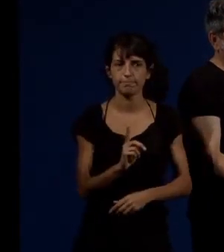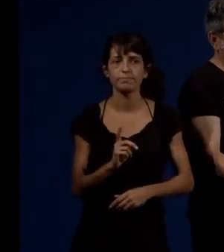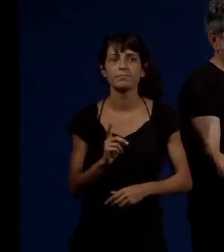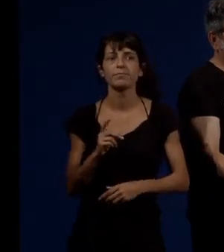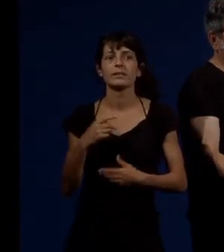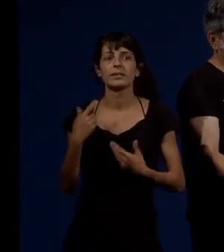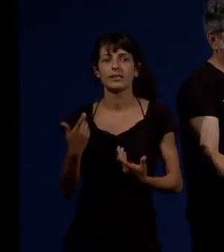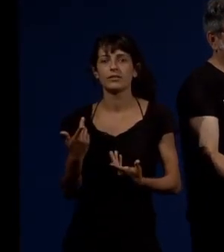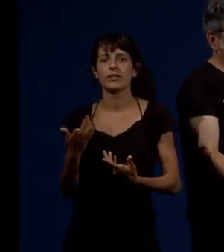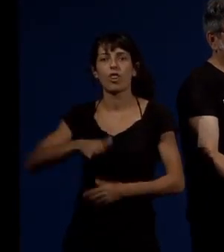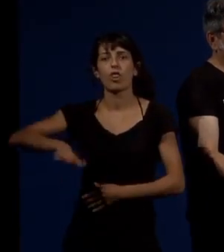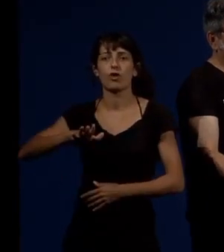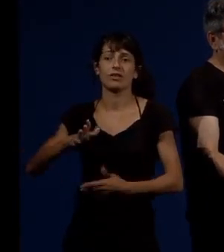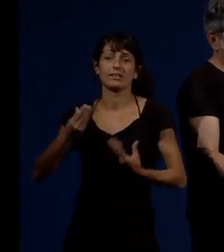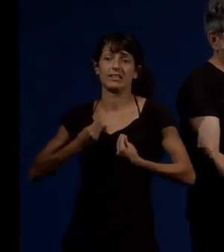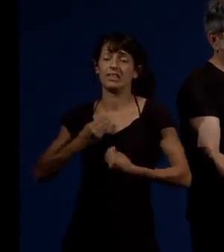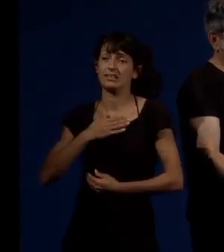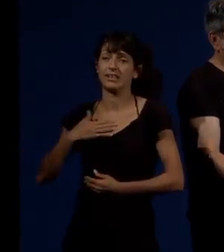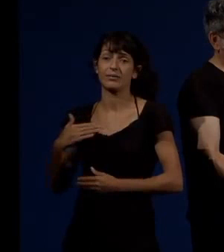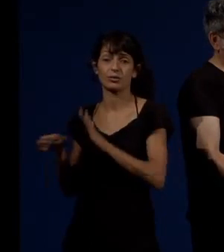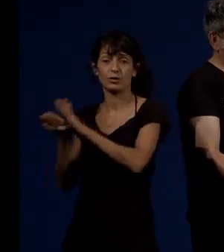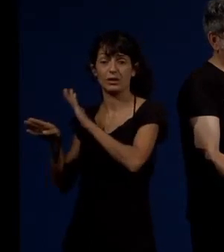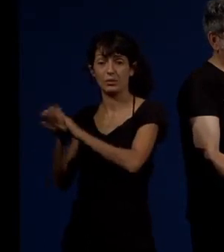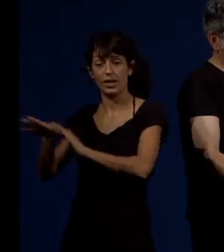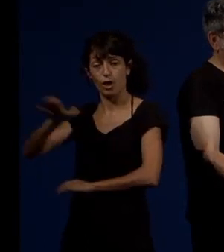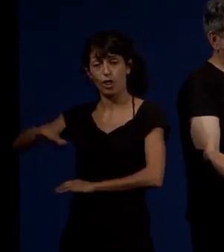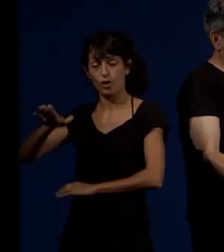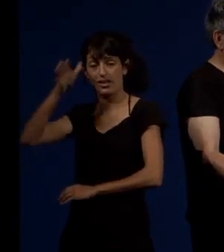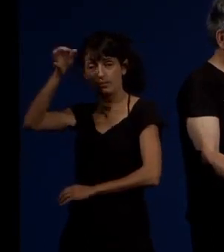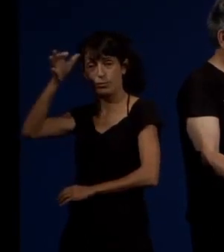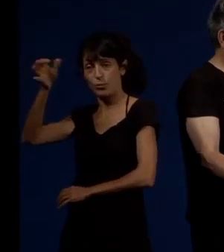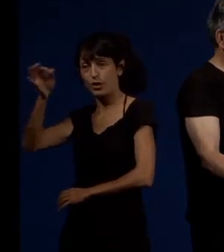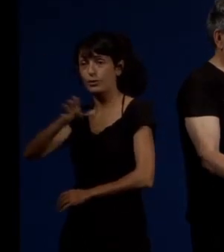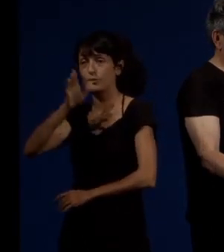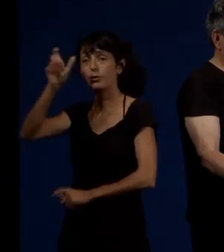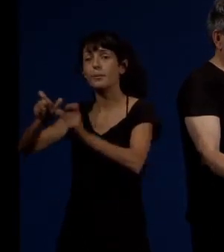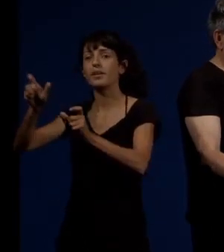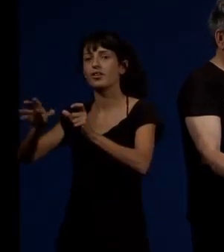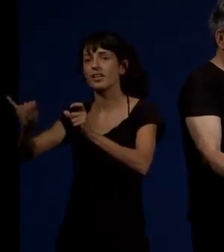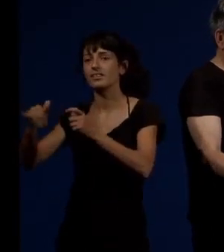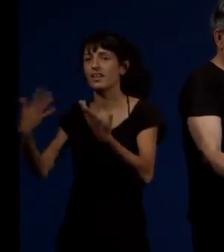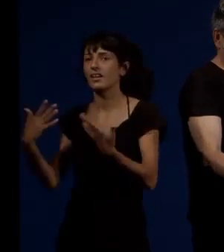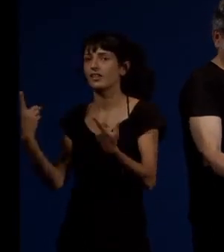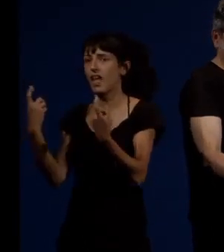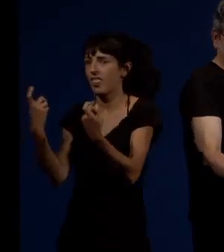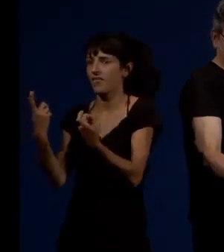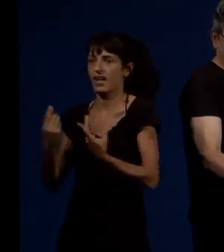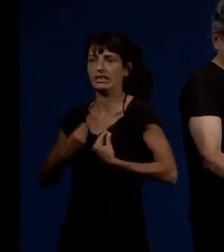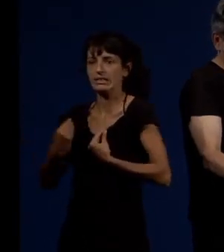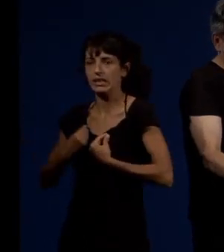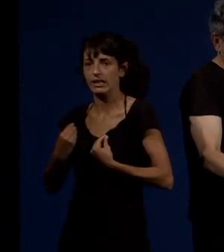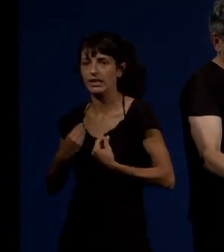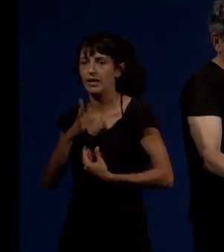nas áreas sanitarias que tiñamos antes, nesas áreas comarcais, porque onde está a poboación é onde pode reclamar que eses servizos sexan de calidade.